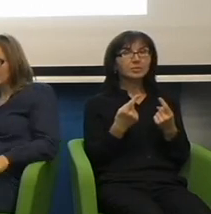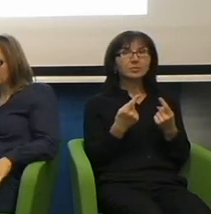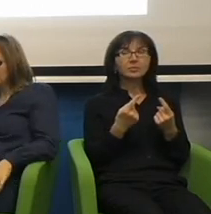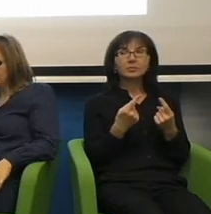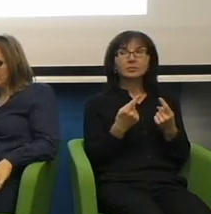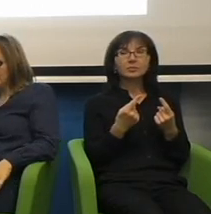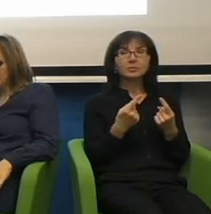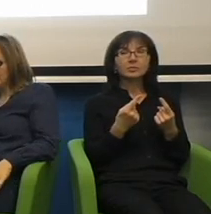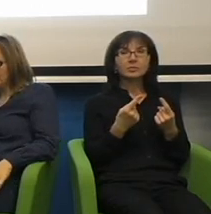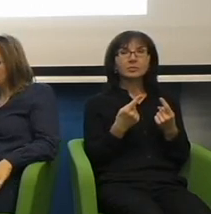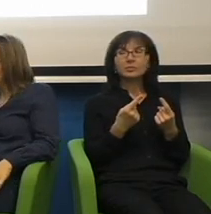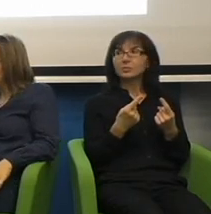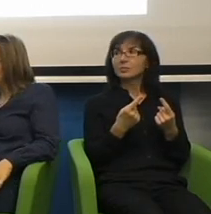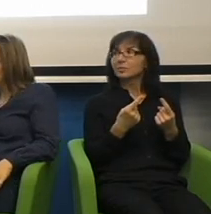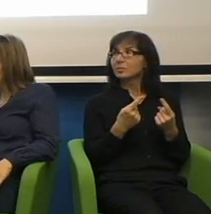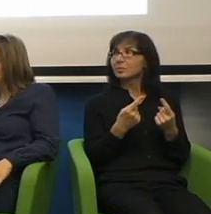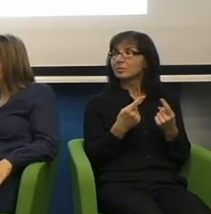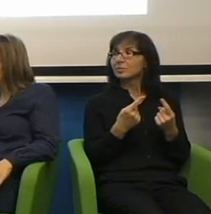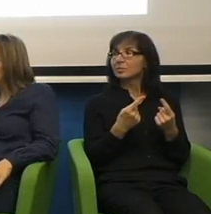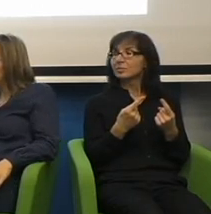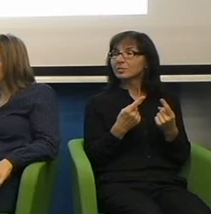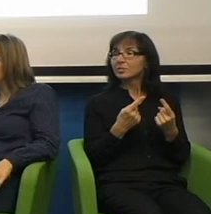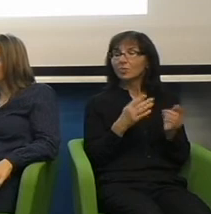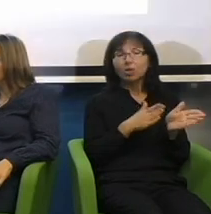To jest... Kolejny paradoks.